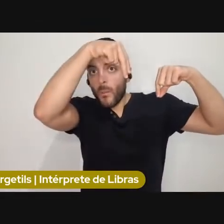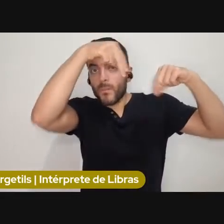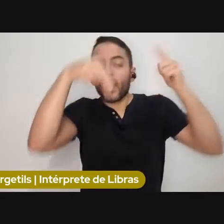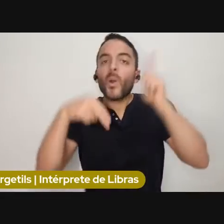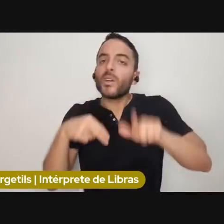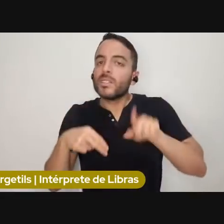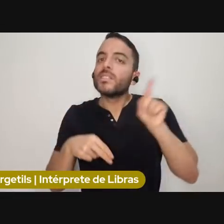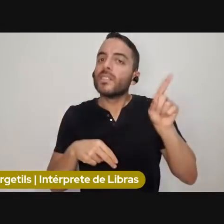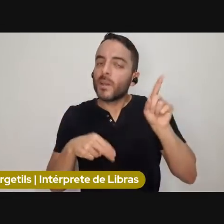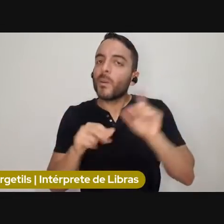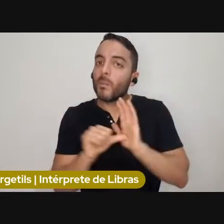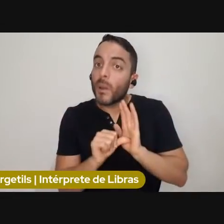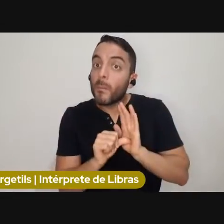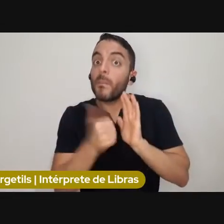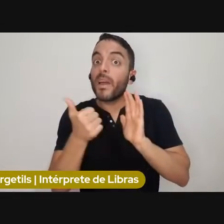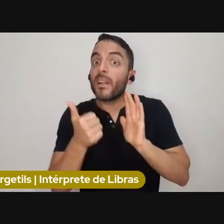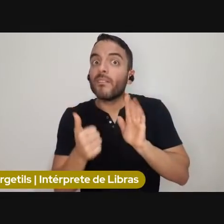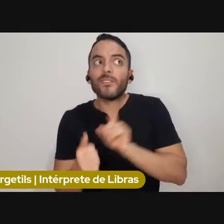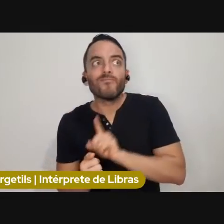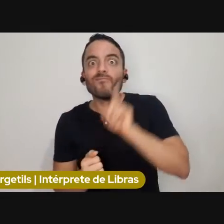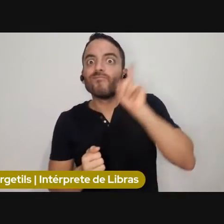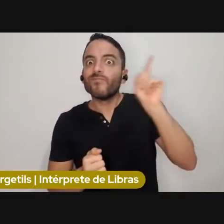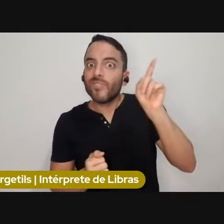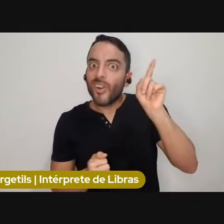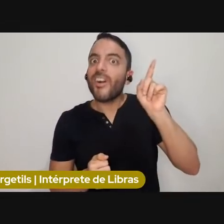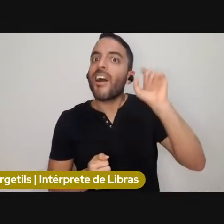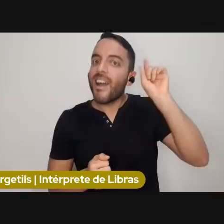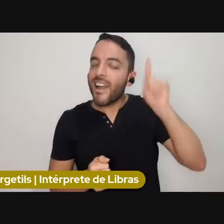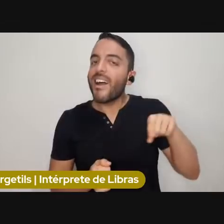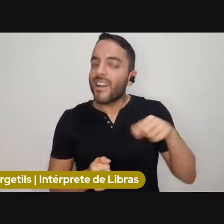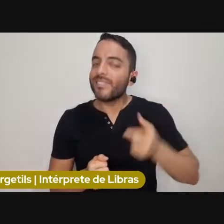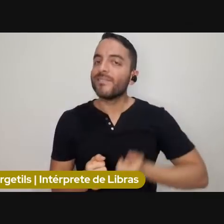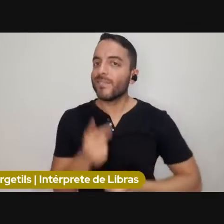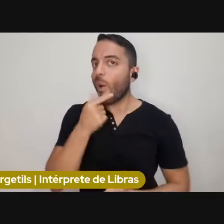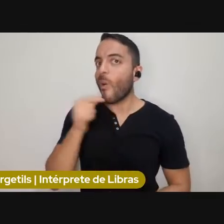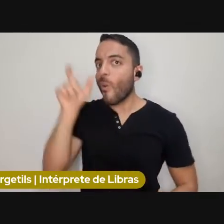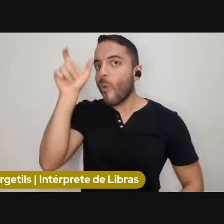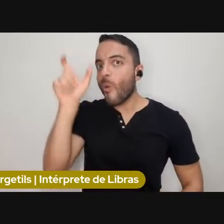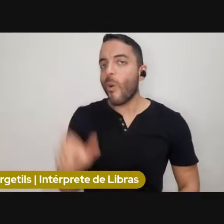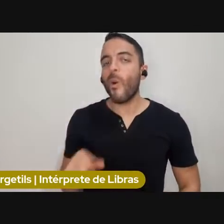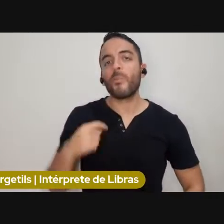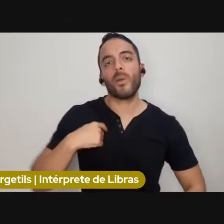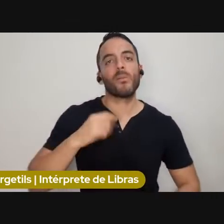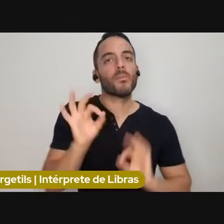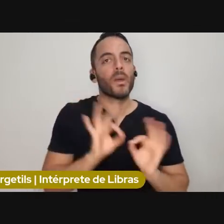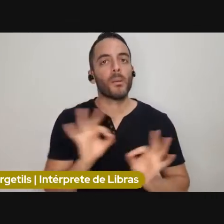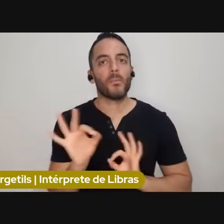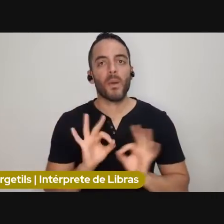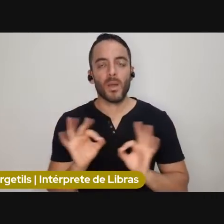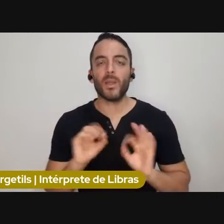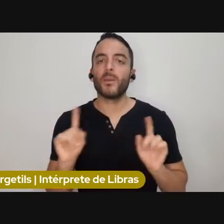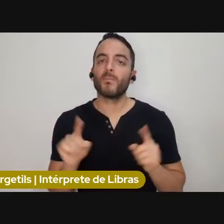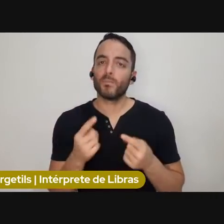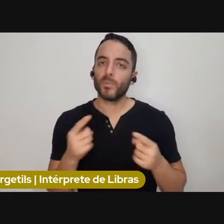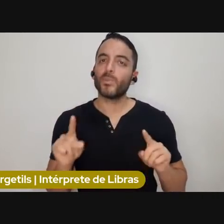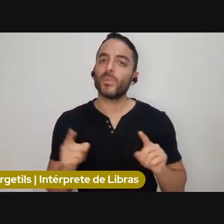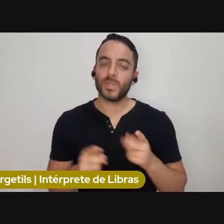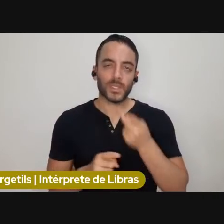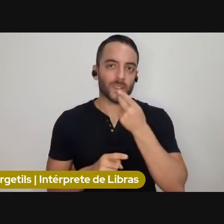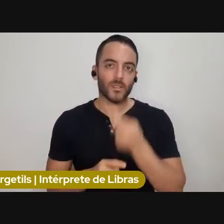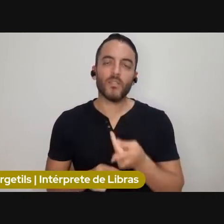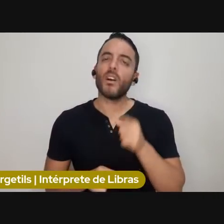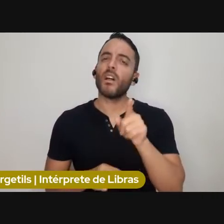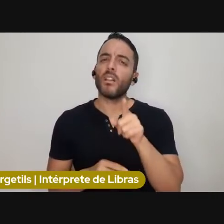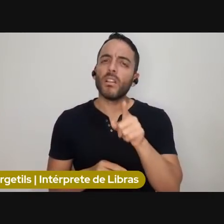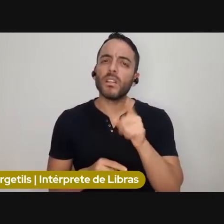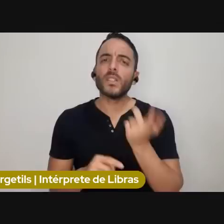o nosso satélite. Enfim, e eu fiz ali uma canção tratando dessa questão, tratando das grandes